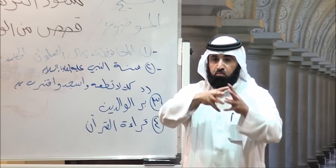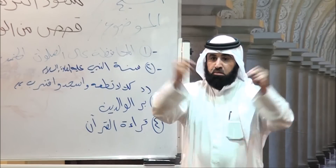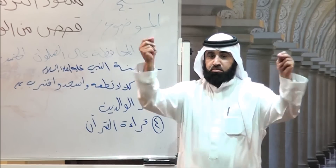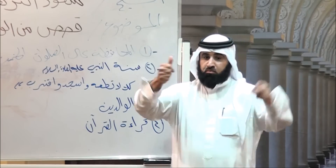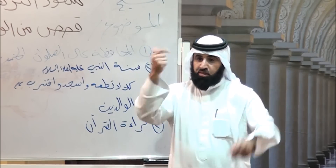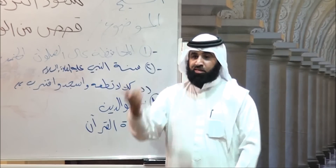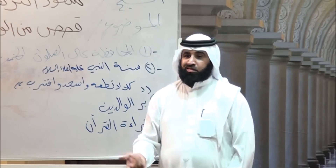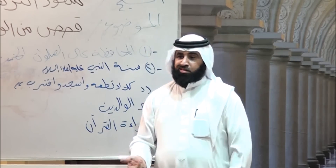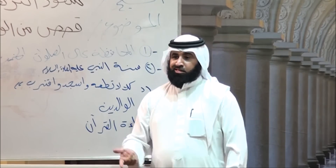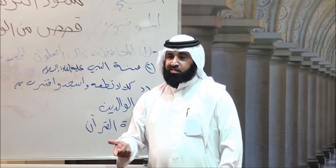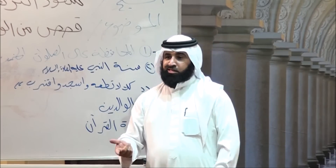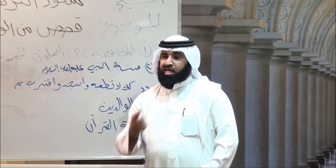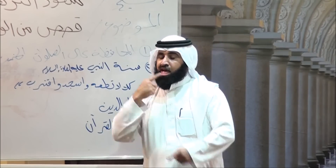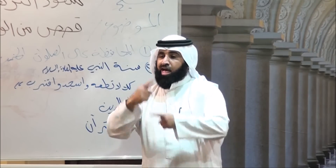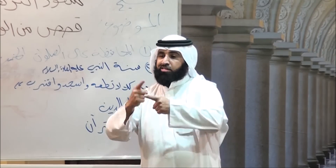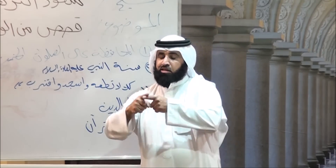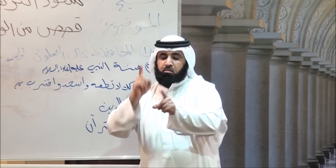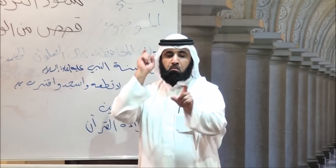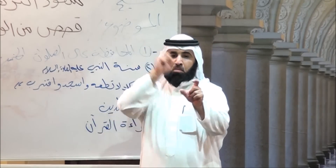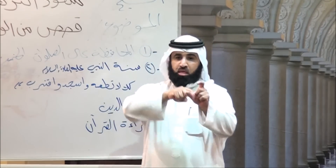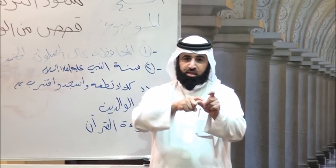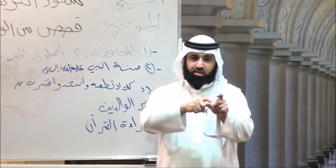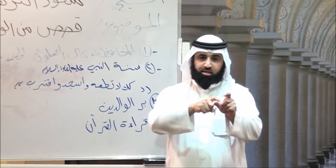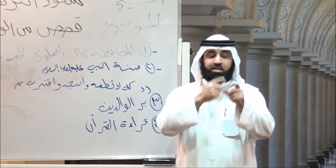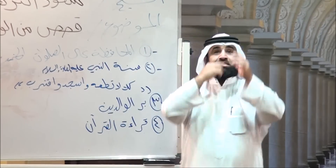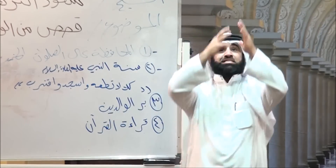والنار تصهر الحديد وتذيبه،